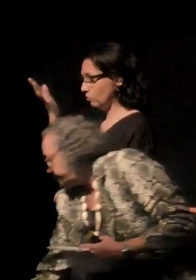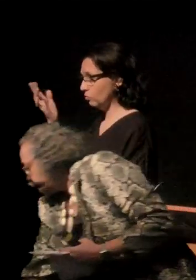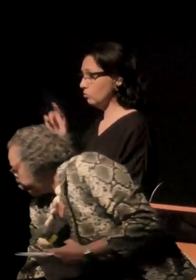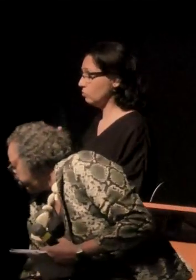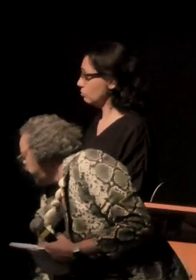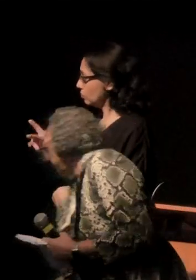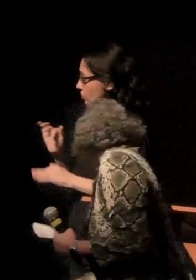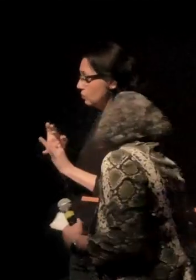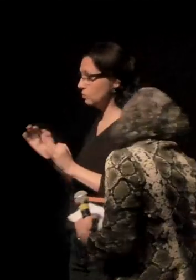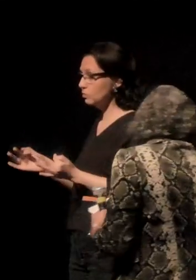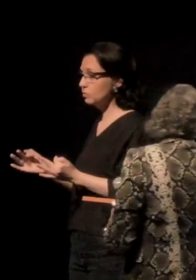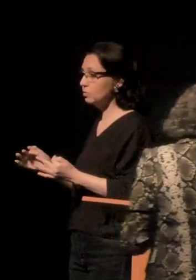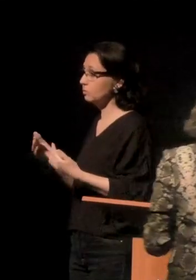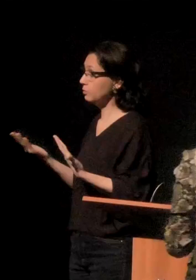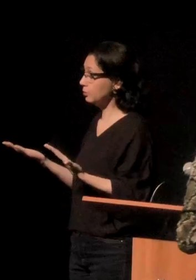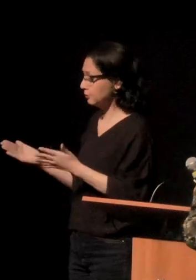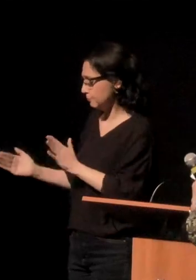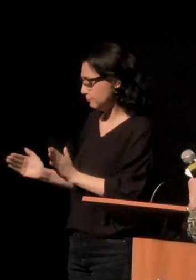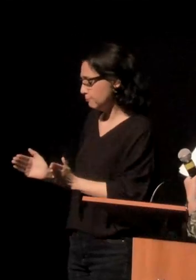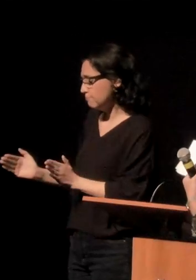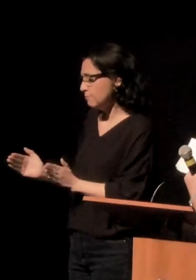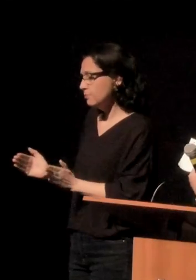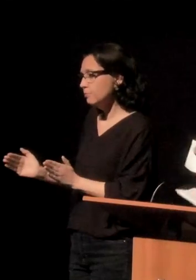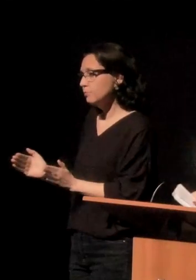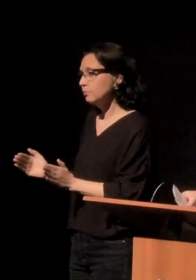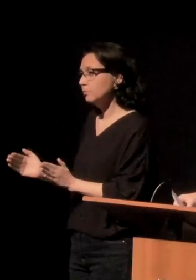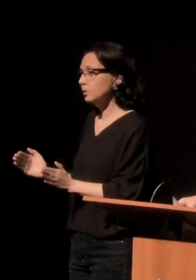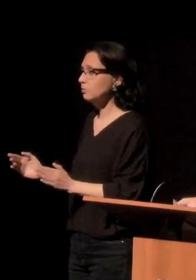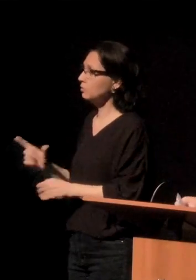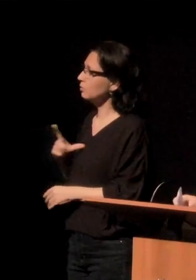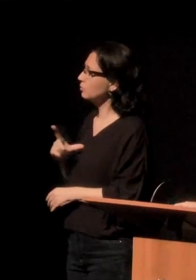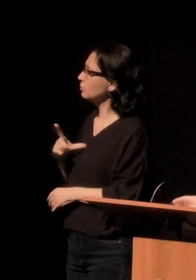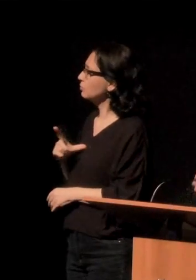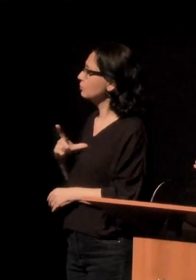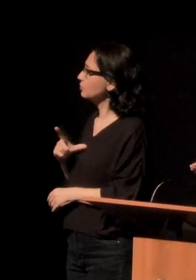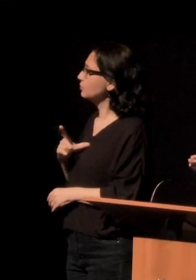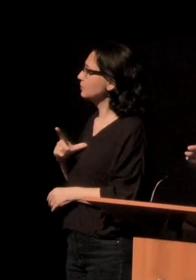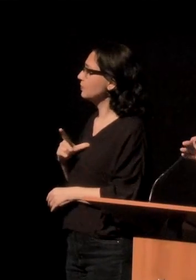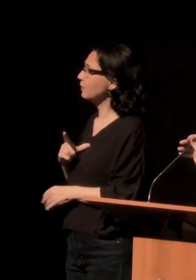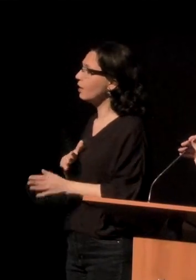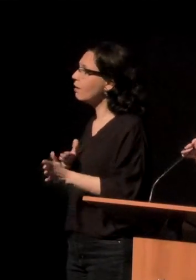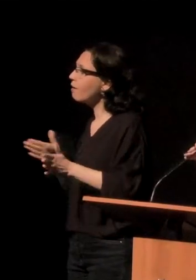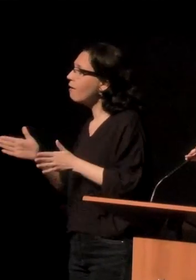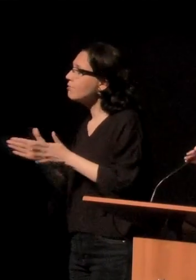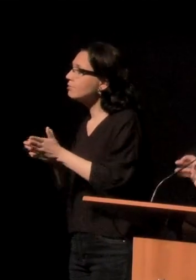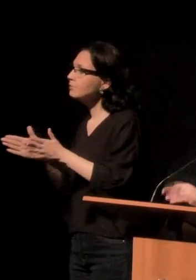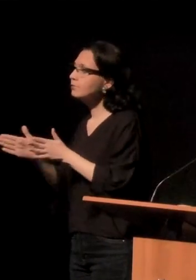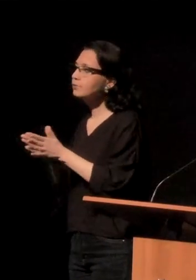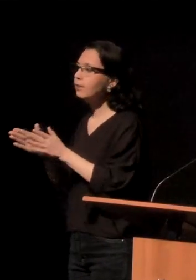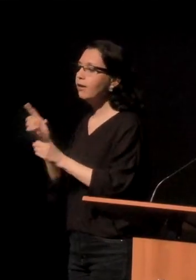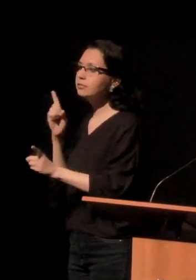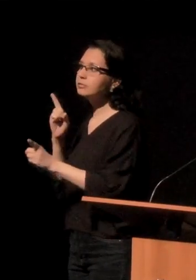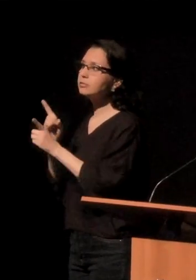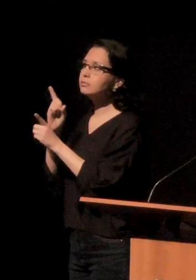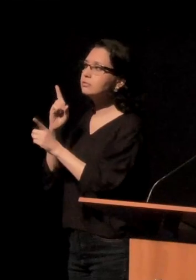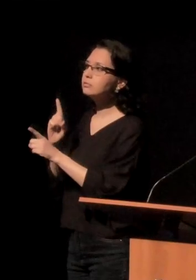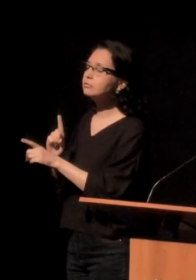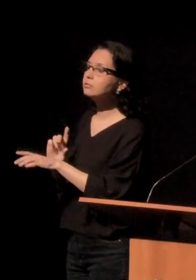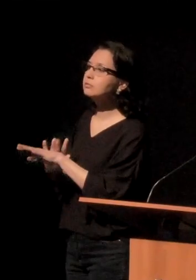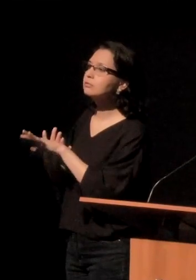um momento que a gente está tendo acesso cada vez mais ao diagnósticos sobre